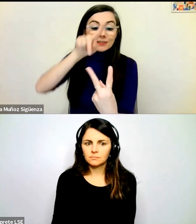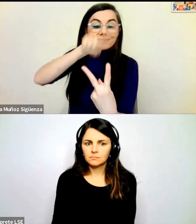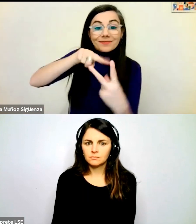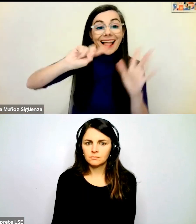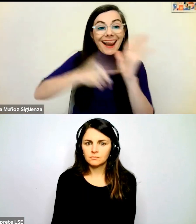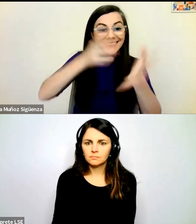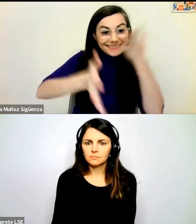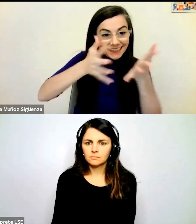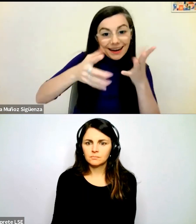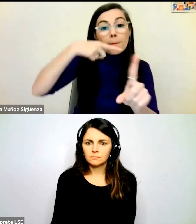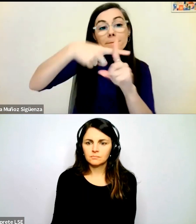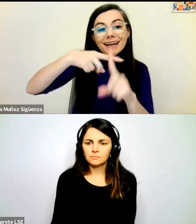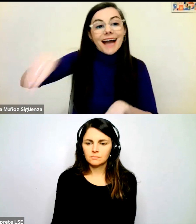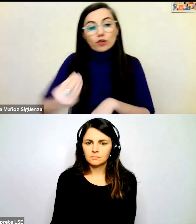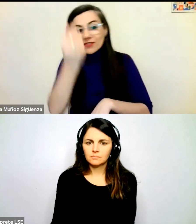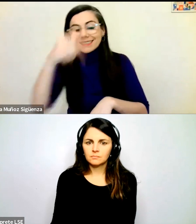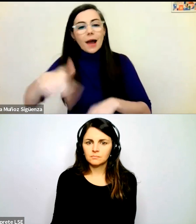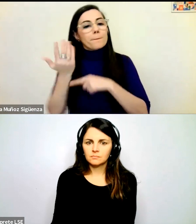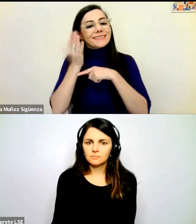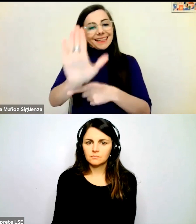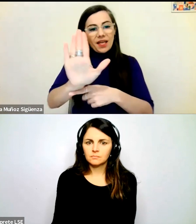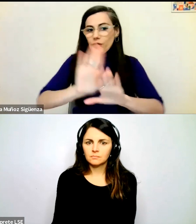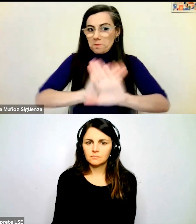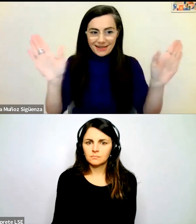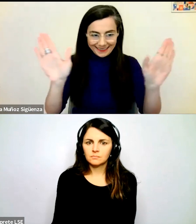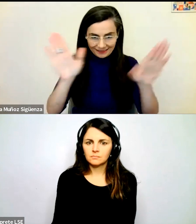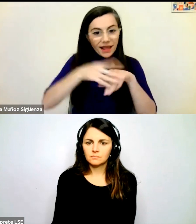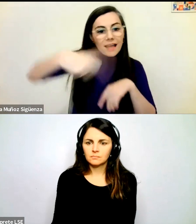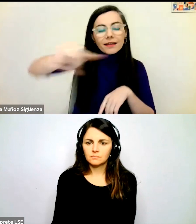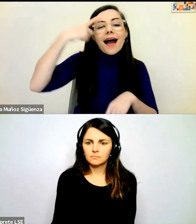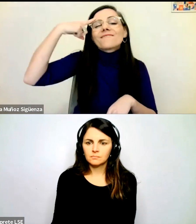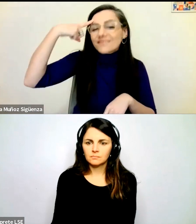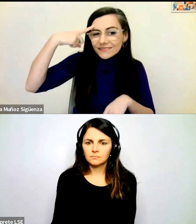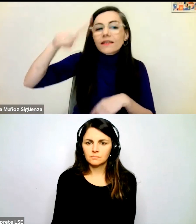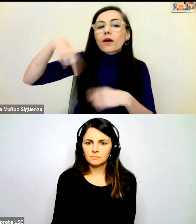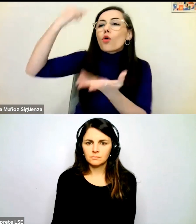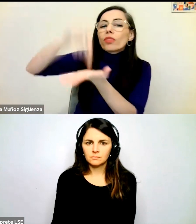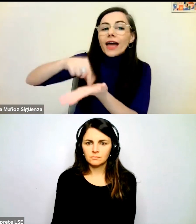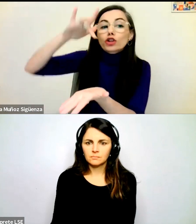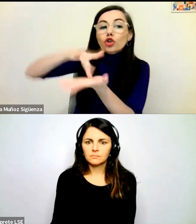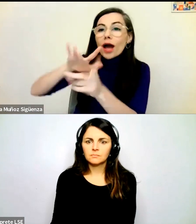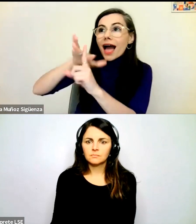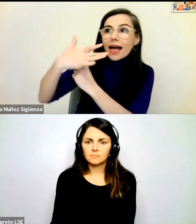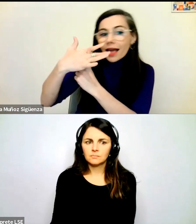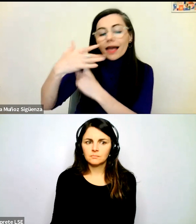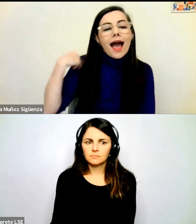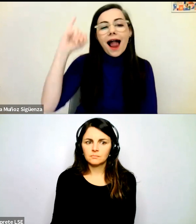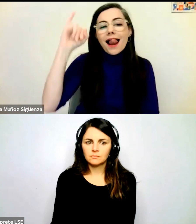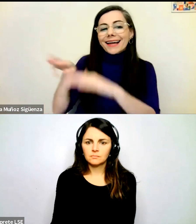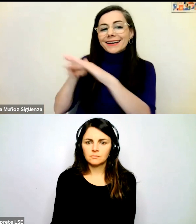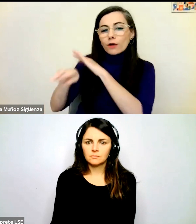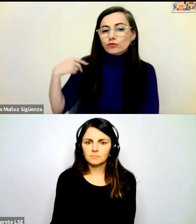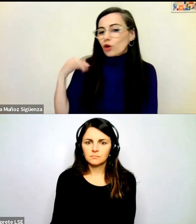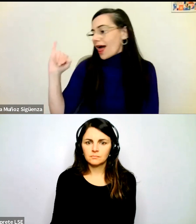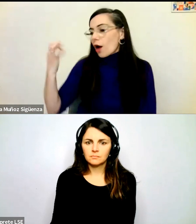de la nueva ley, así como de la actualización de la guía de autodefensa. Para que lo tengáis en cuenta